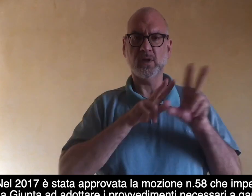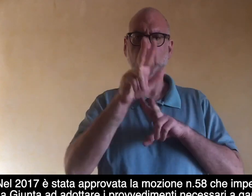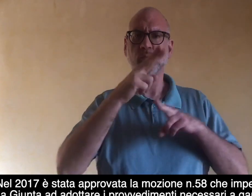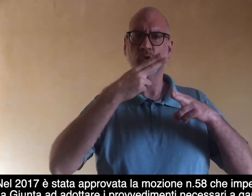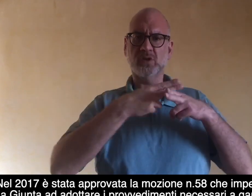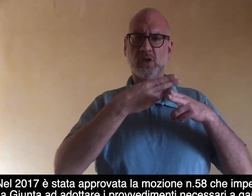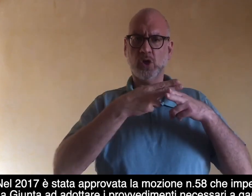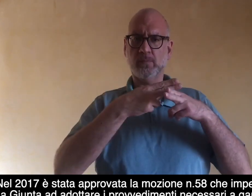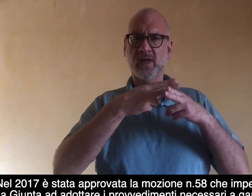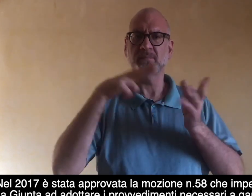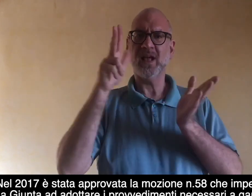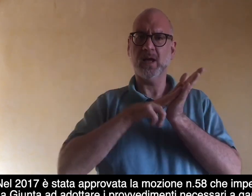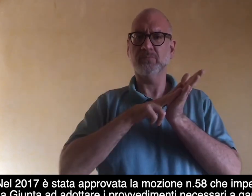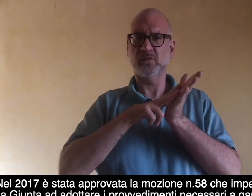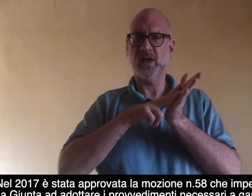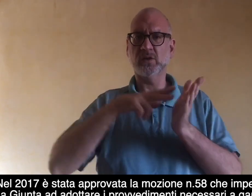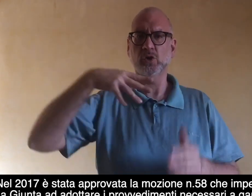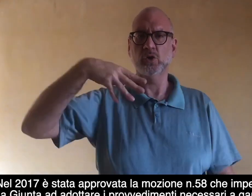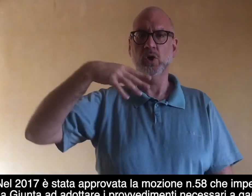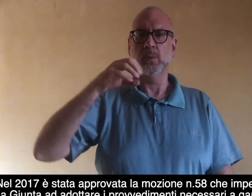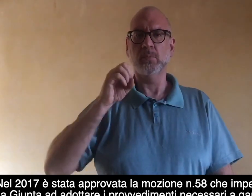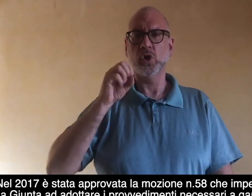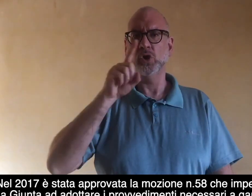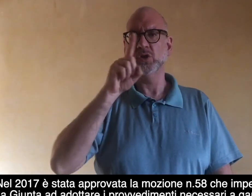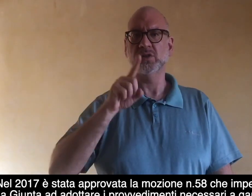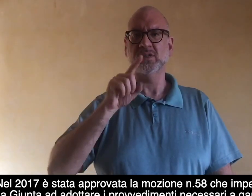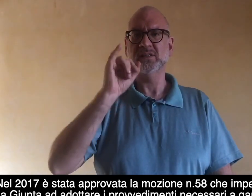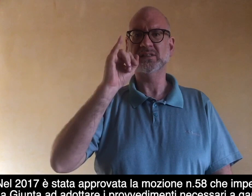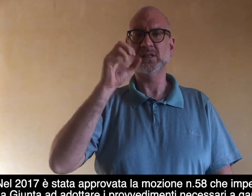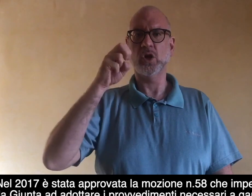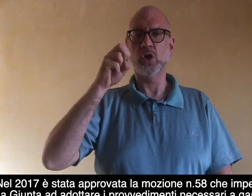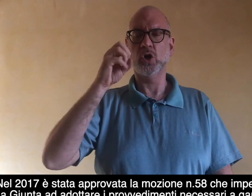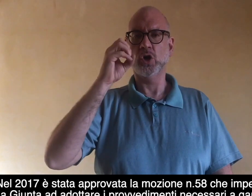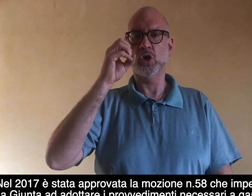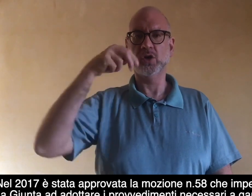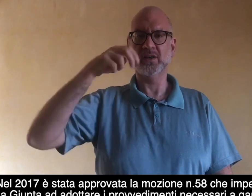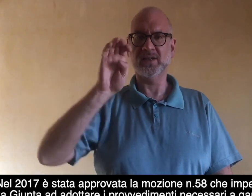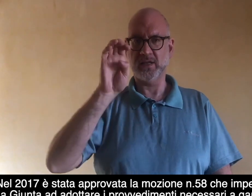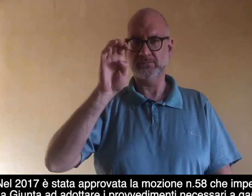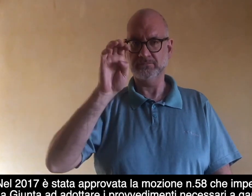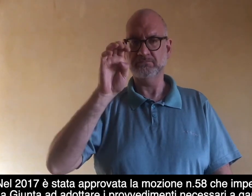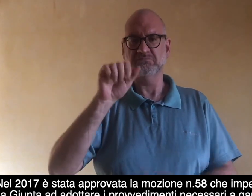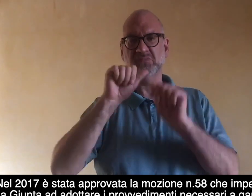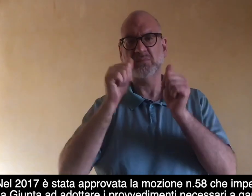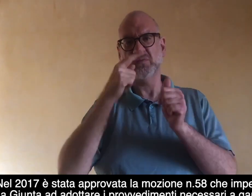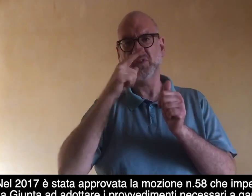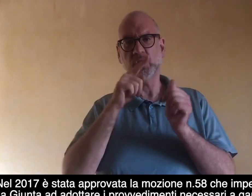nel 2017 è stata approvata la mozione numero 58 che impegnava la giunta capitolina